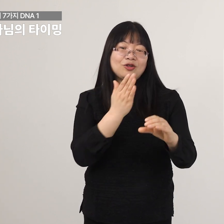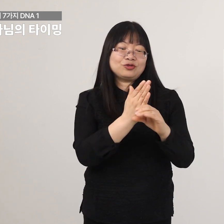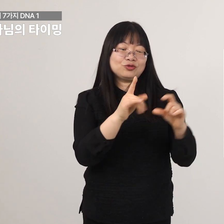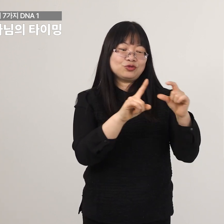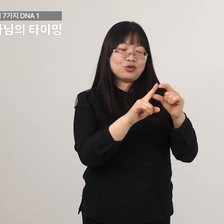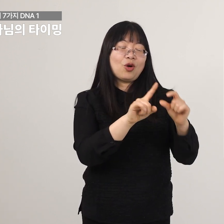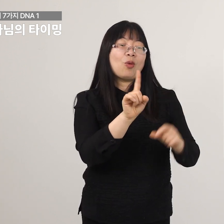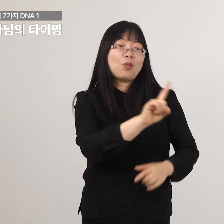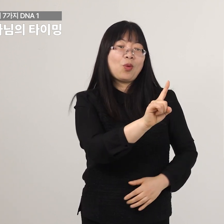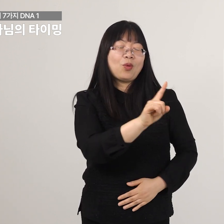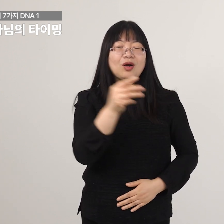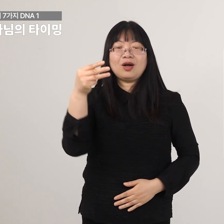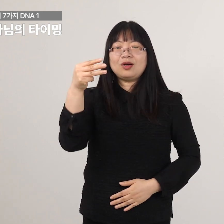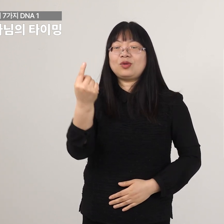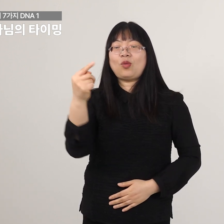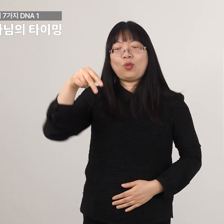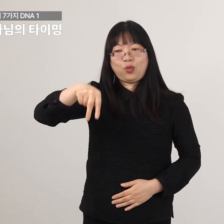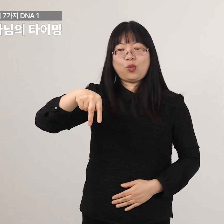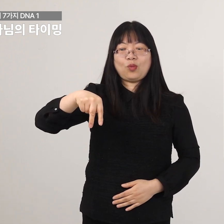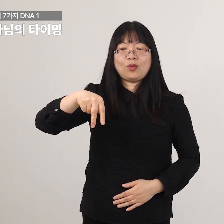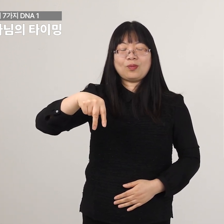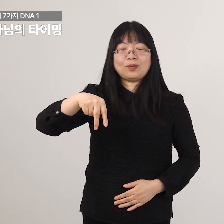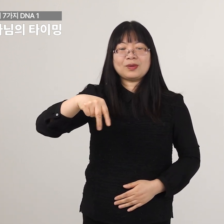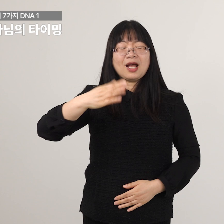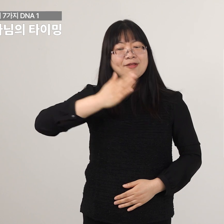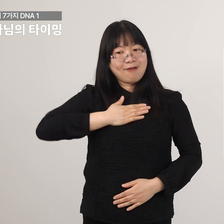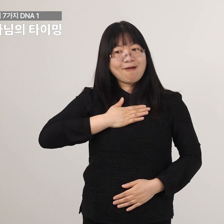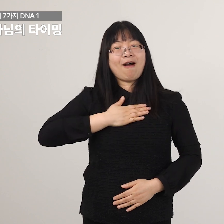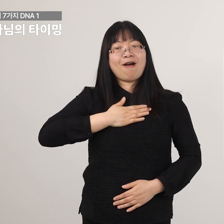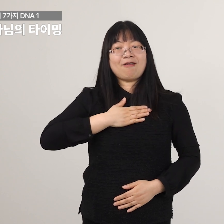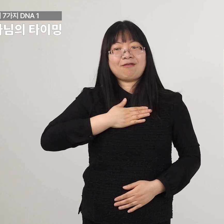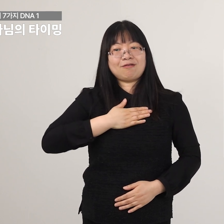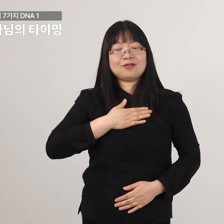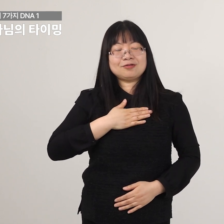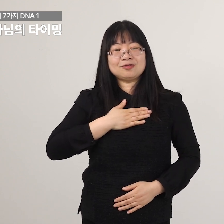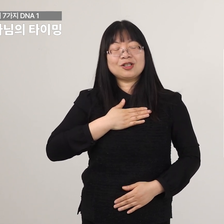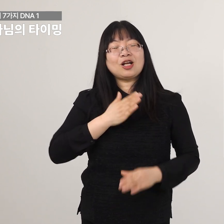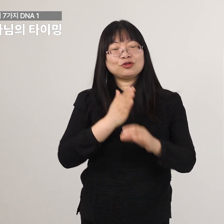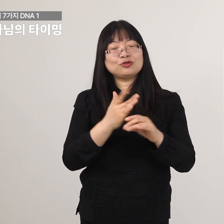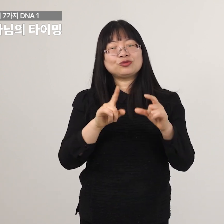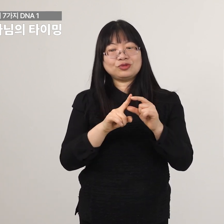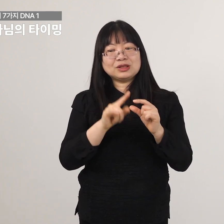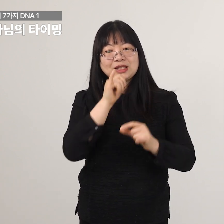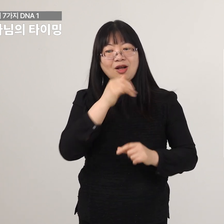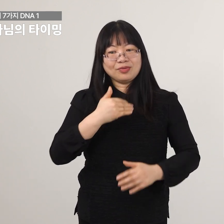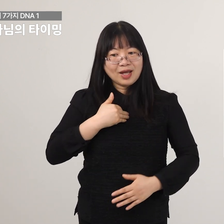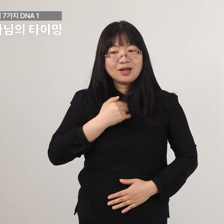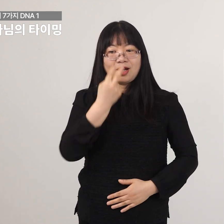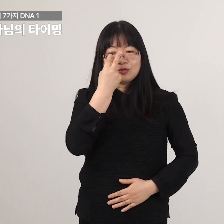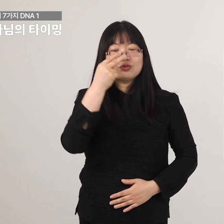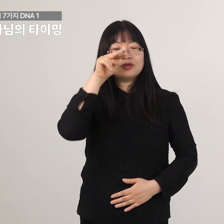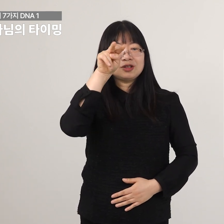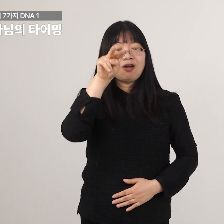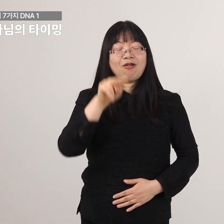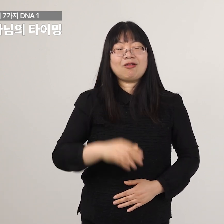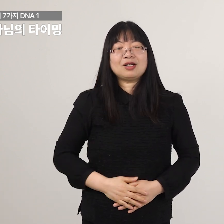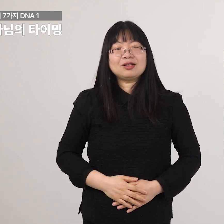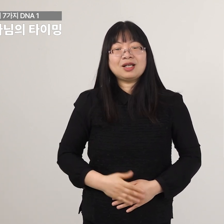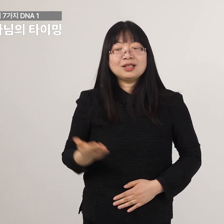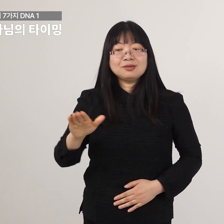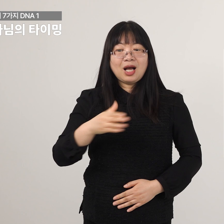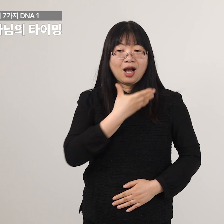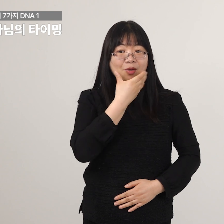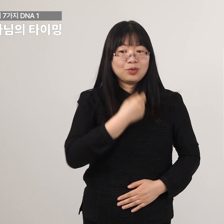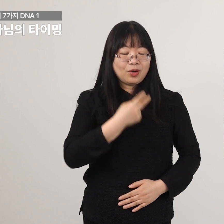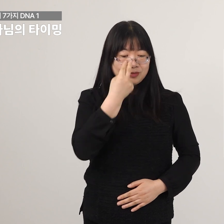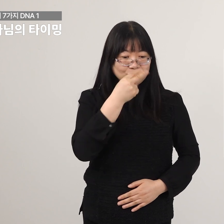누구죠? 롯이. 내가 그 뜻이에요. 내가 눈을 들어. 그런데